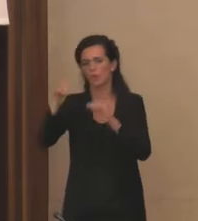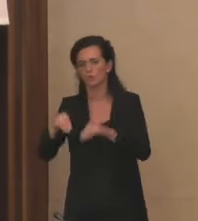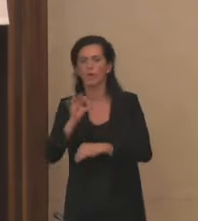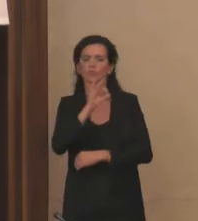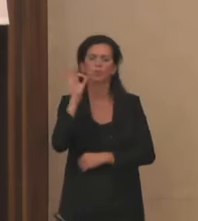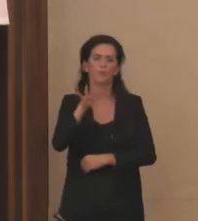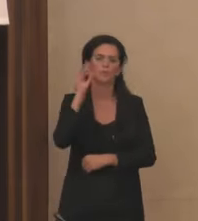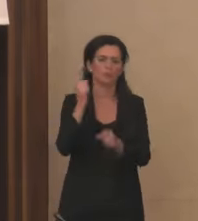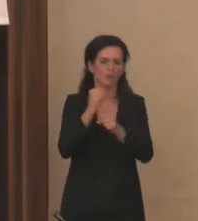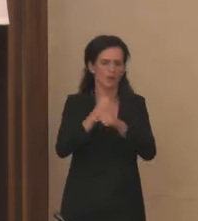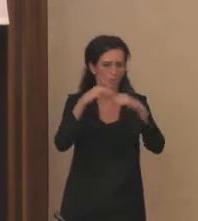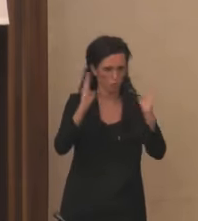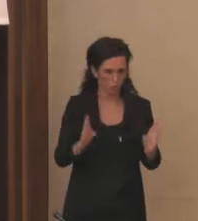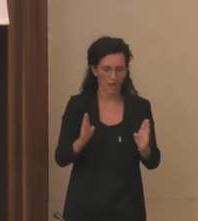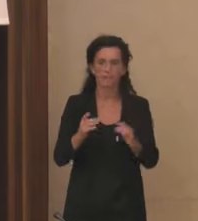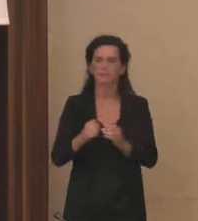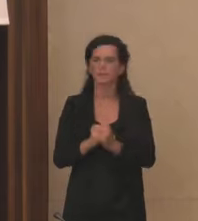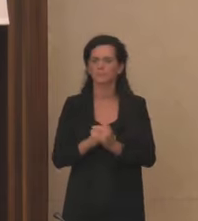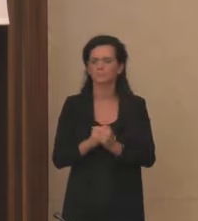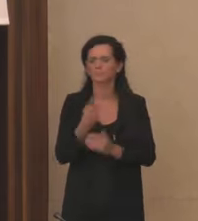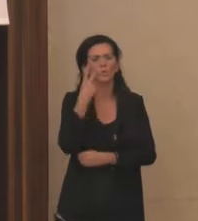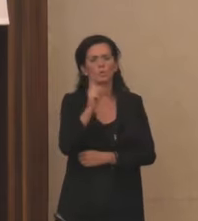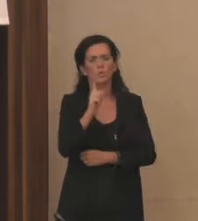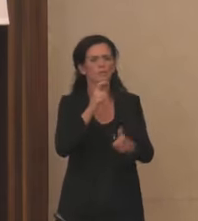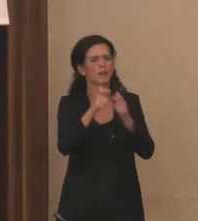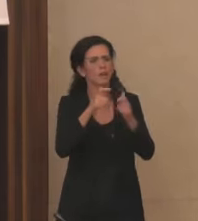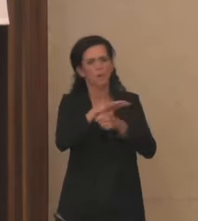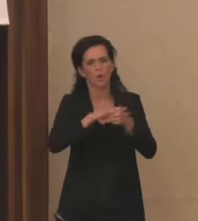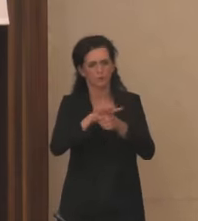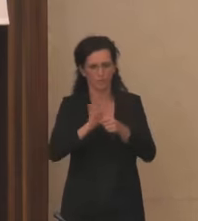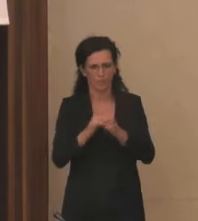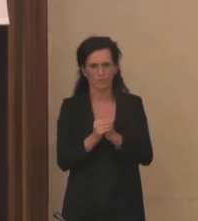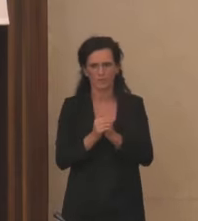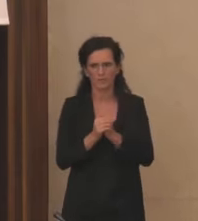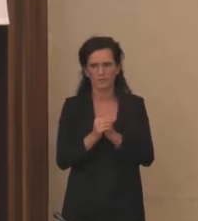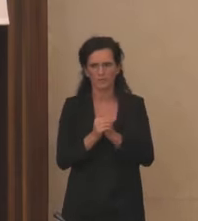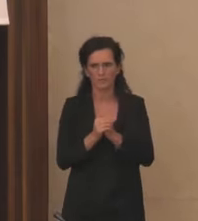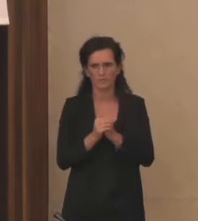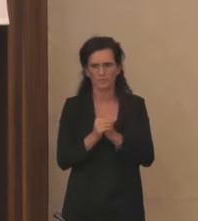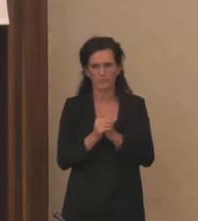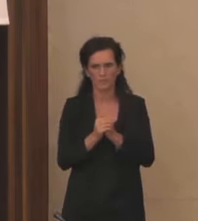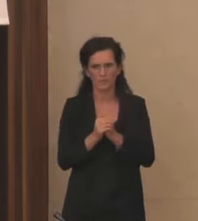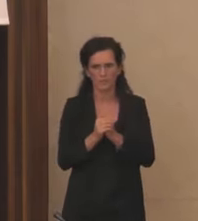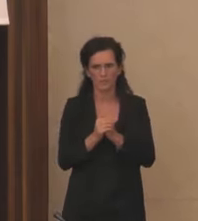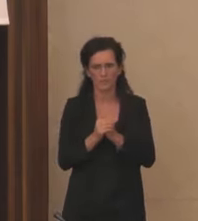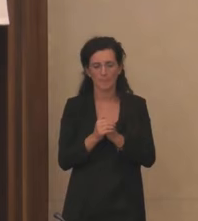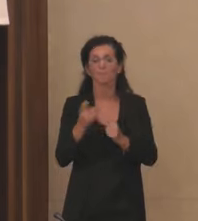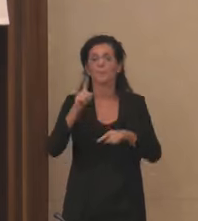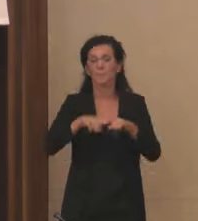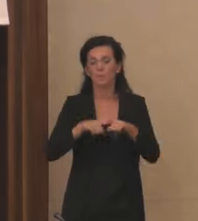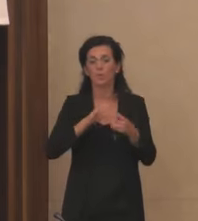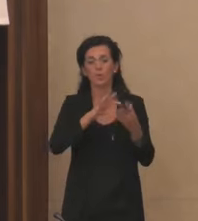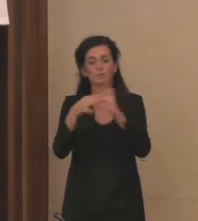il deterioramento dei rapporti familiari. Le conseguenze fisiche sono la perdita del senso dell'olfatto